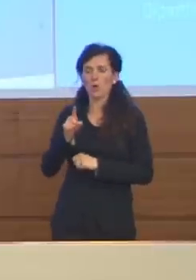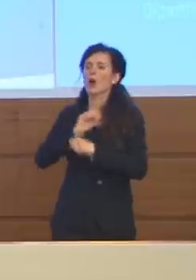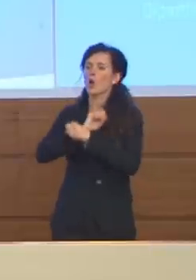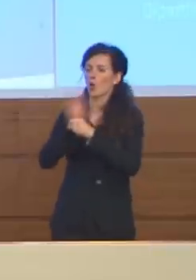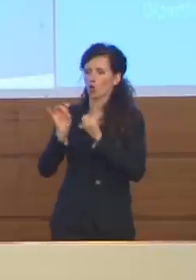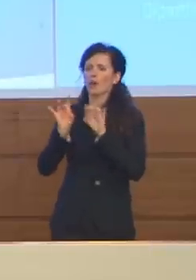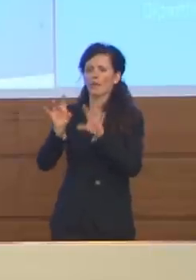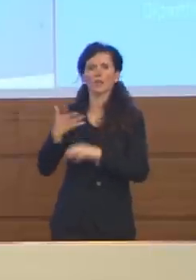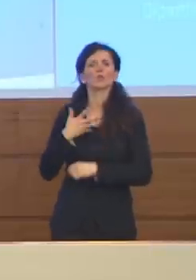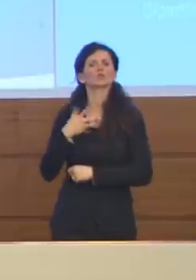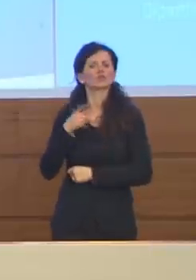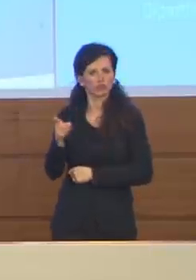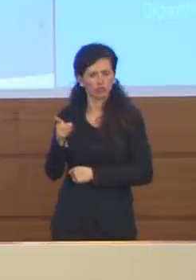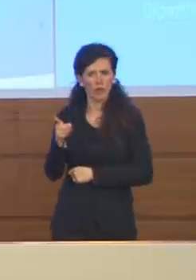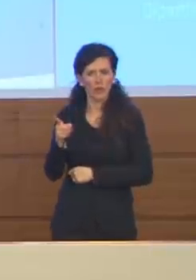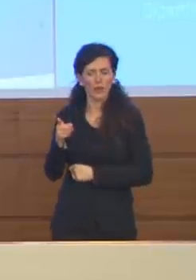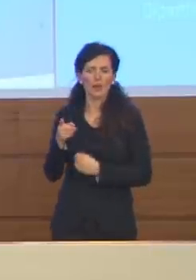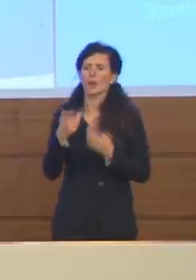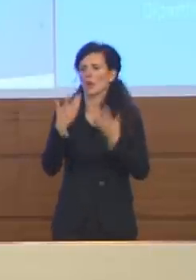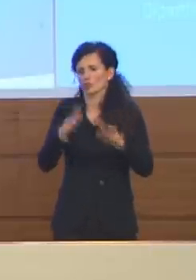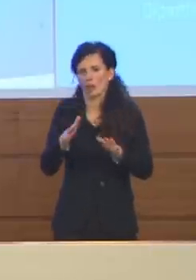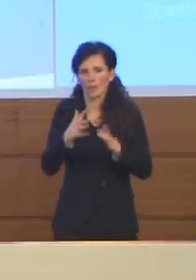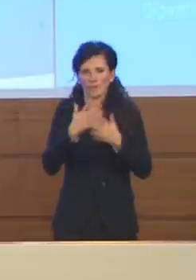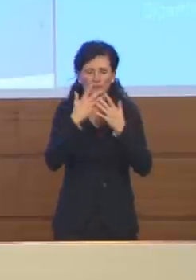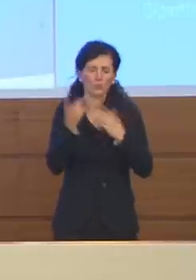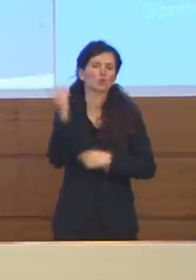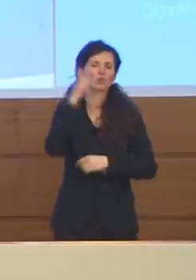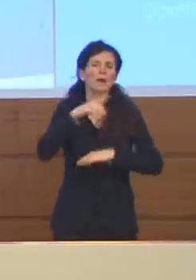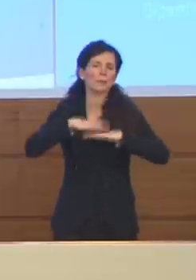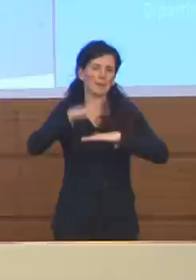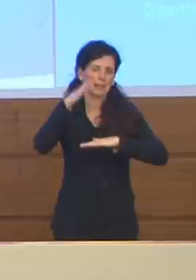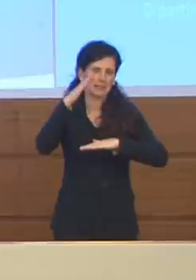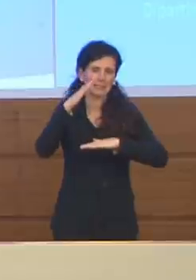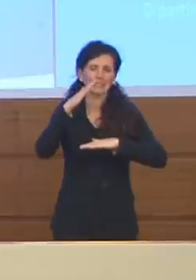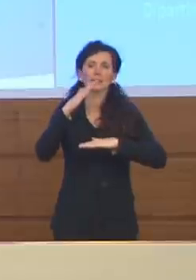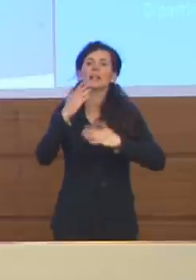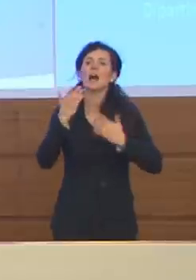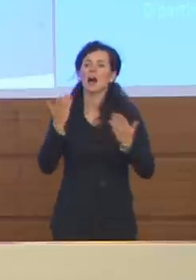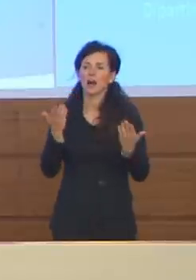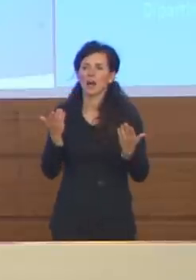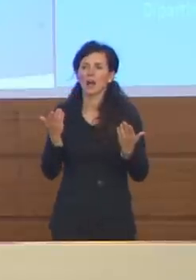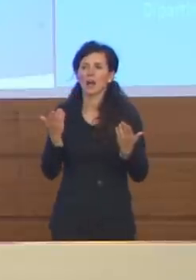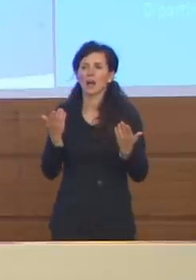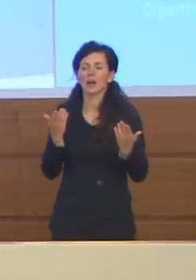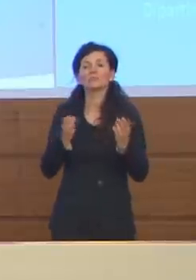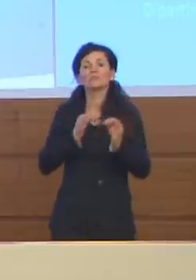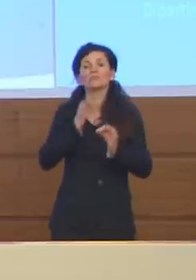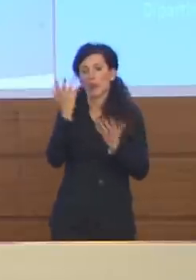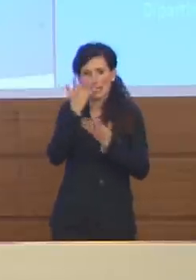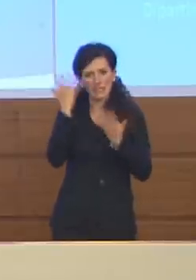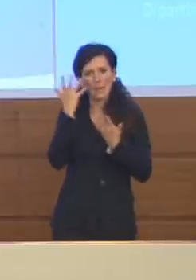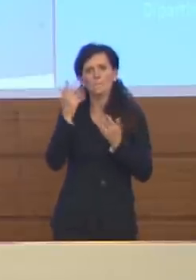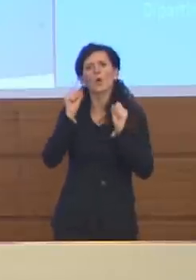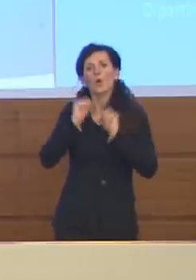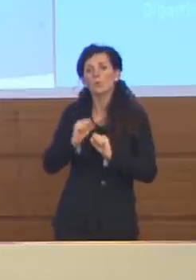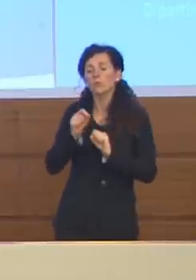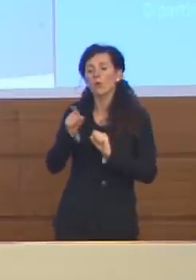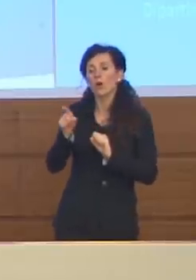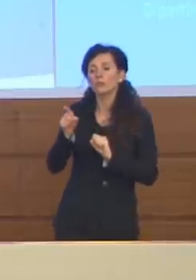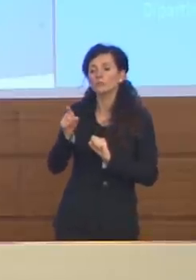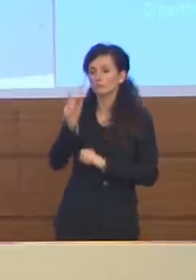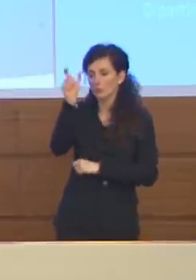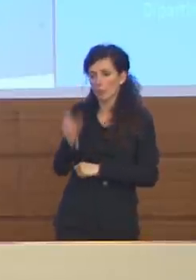tanto per ipotizzare una data non è detto che rimanga positivo al